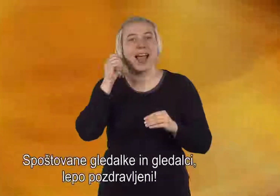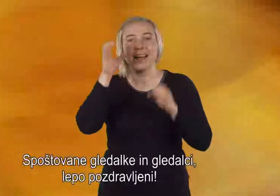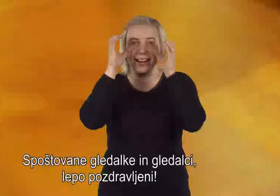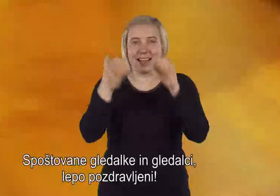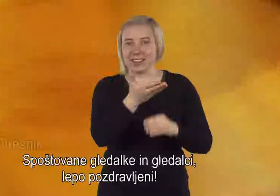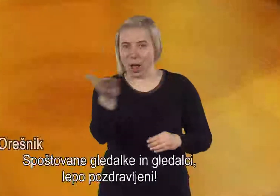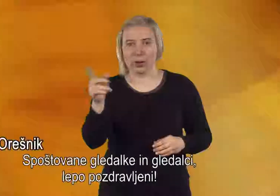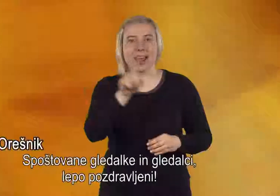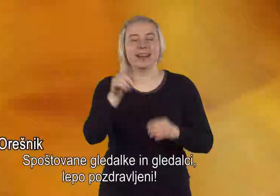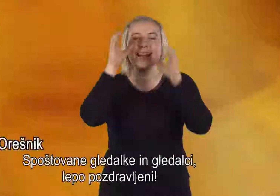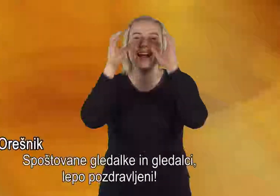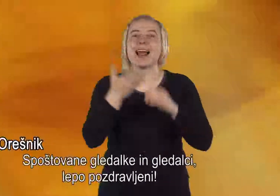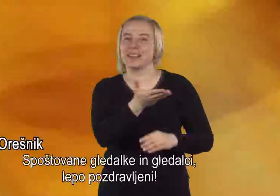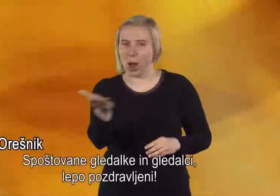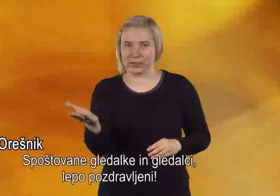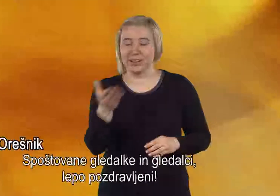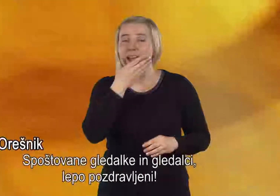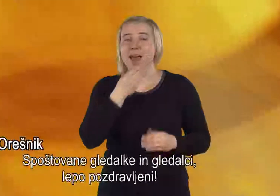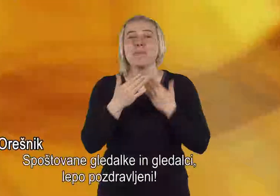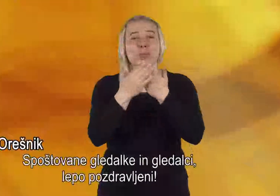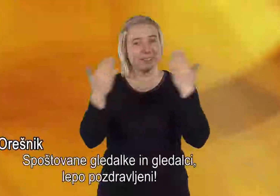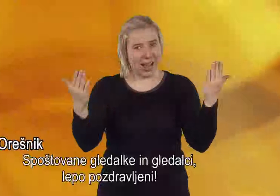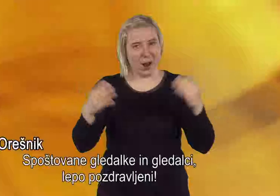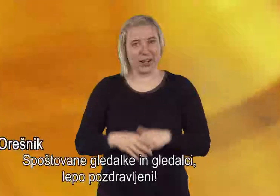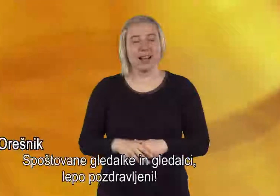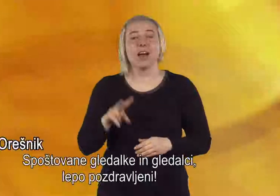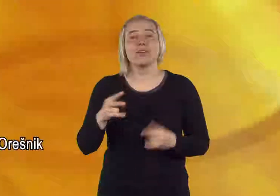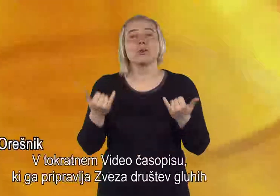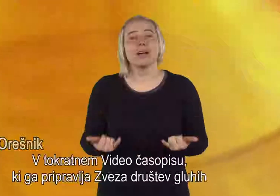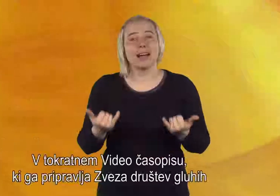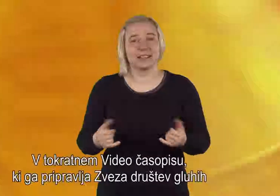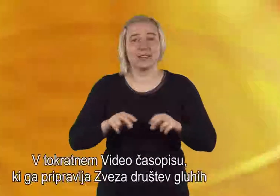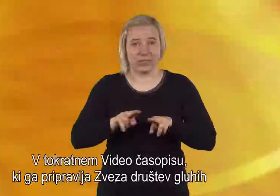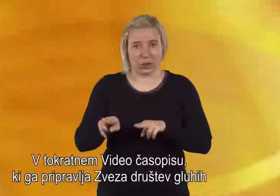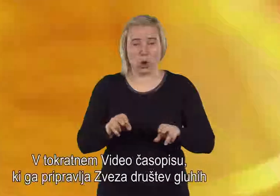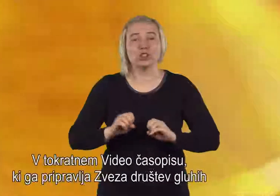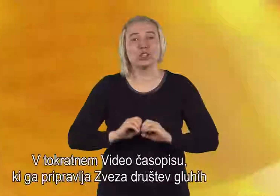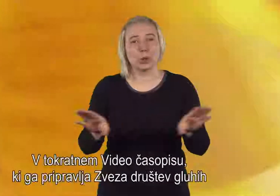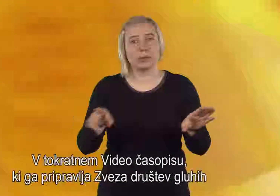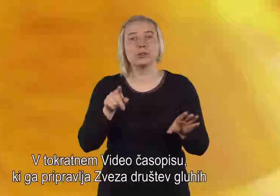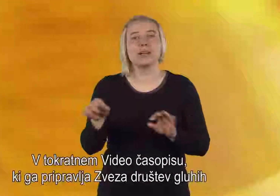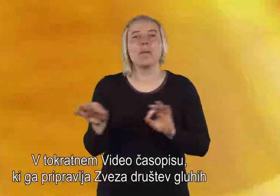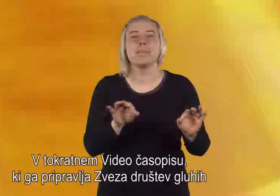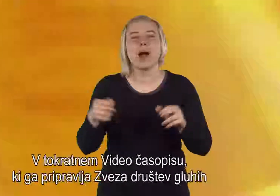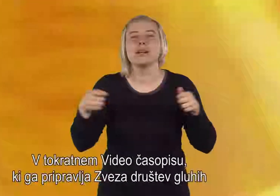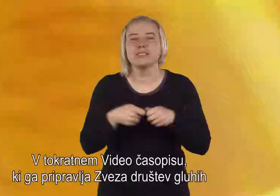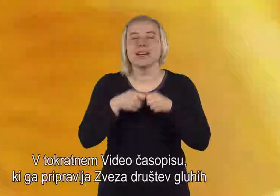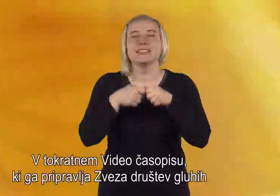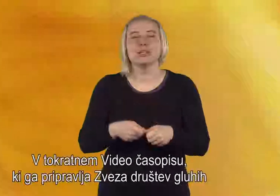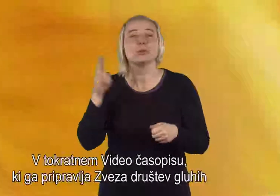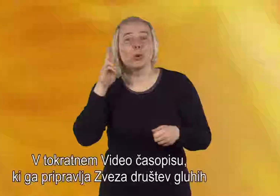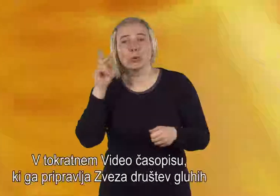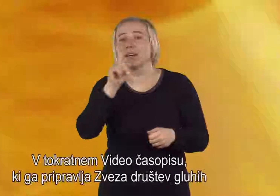Spoštovane gledalke in gledalci, lepo pozdravljeni. V tokratnem videočasopisu, ki ga